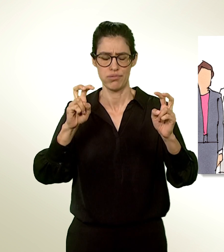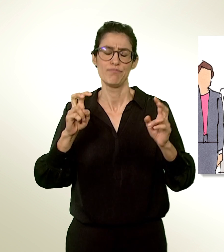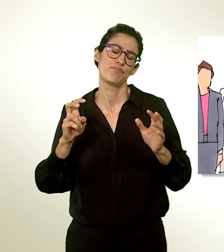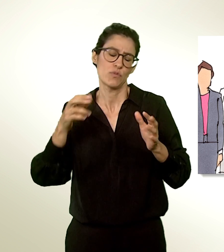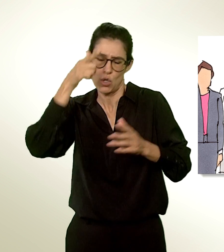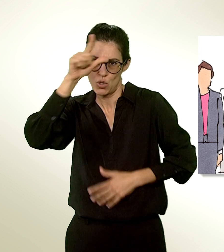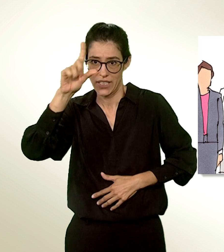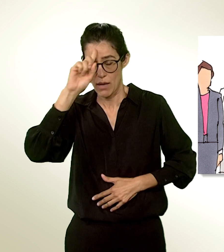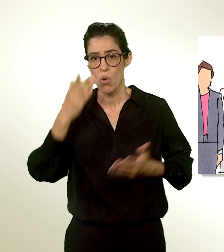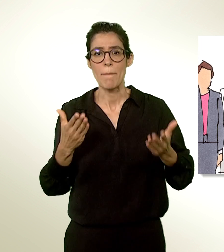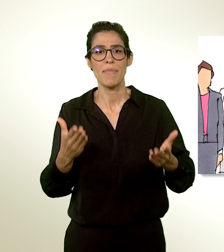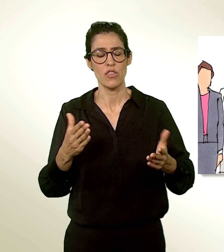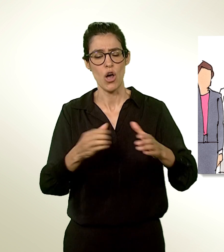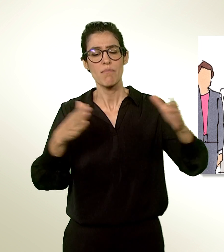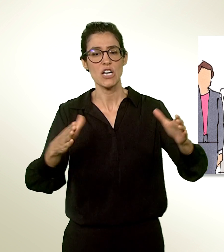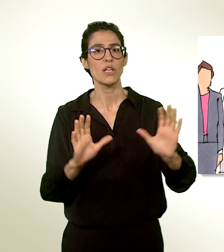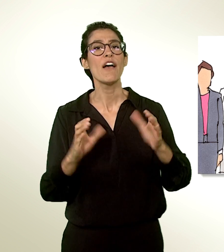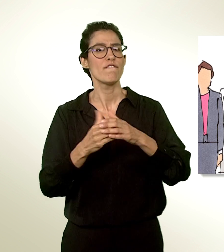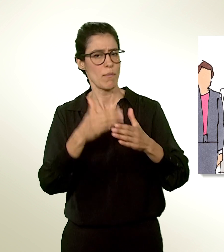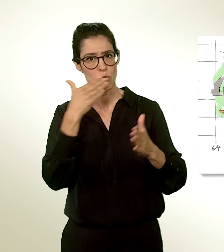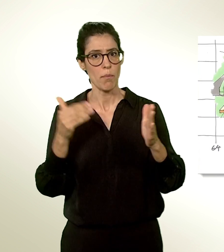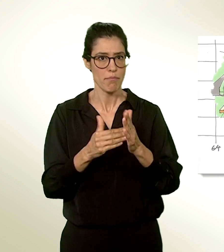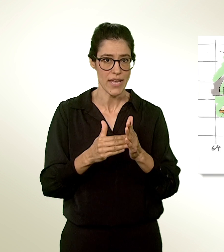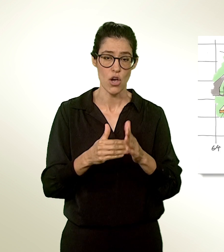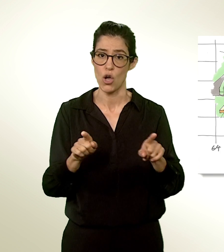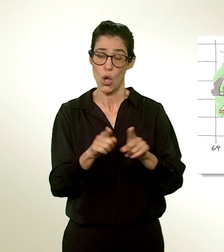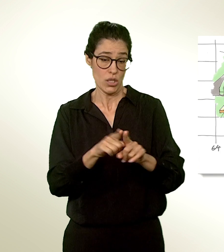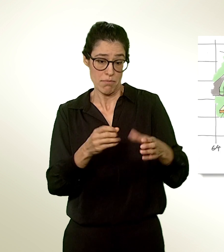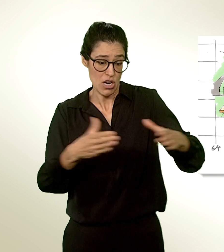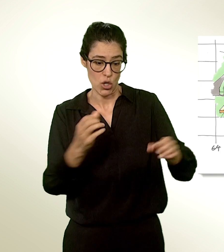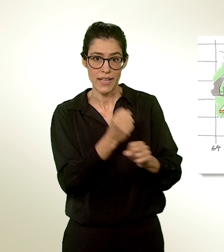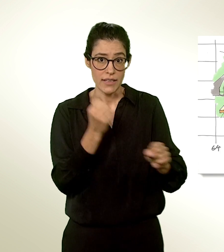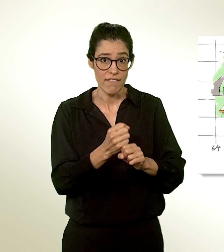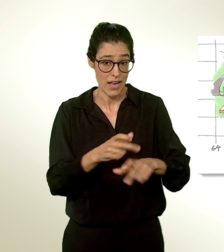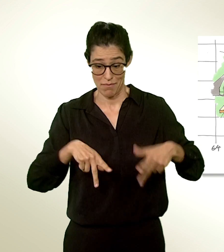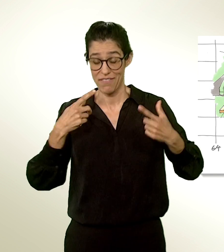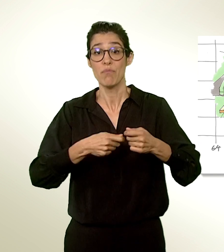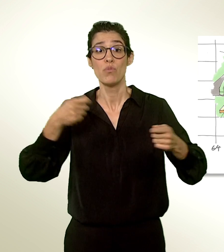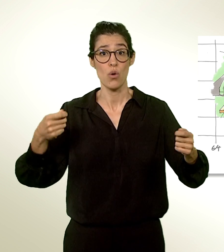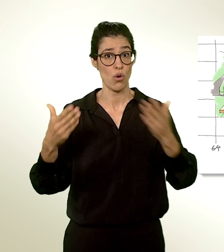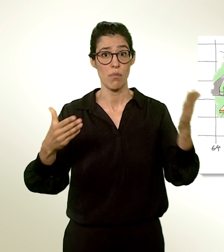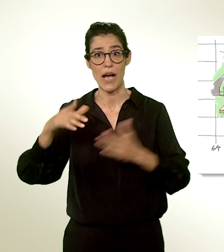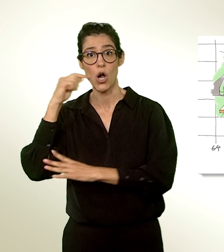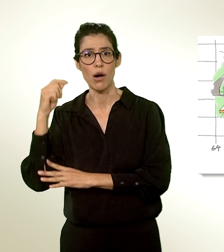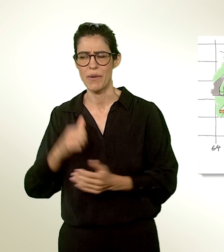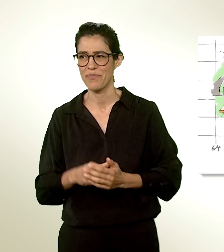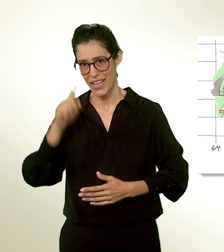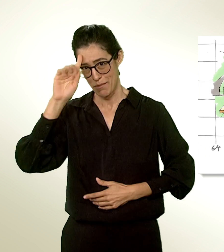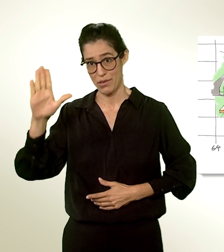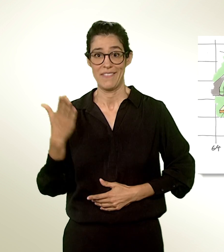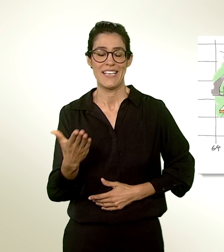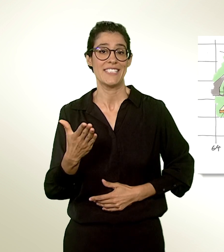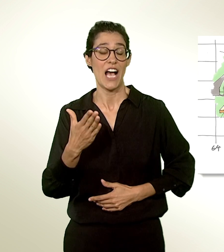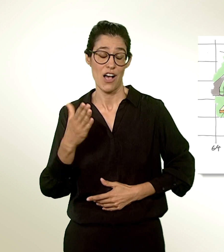La plupart d'entre elles travaillent et elles vivent plus longtemps que les hommes. Ils soulignent que la réforme permettra à de nombreuses personnes d'améliorer leur rente